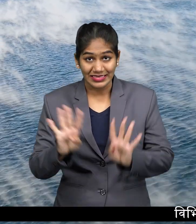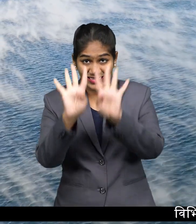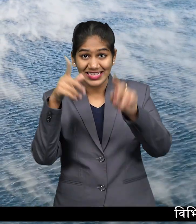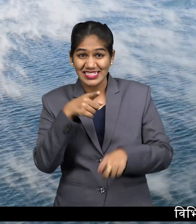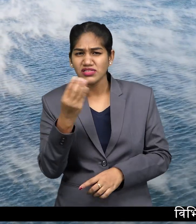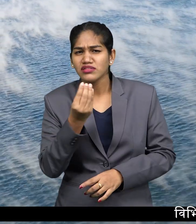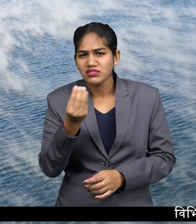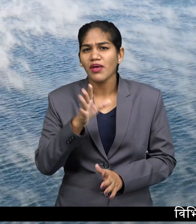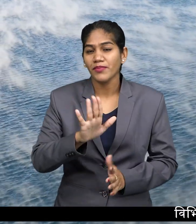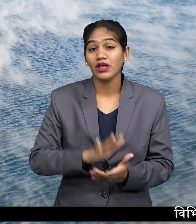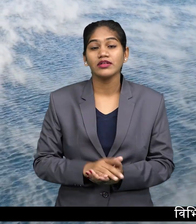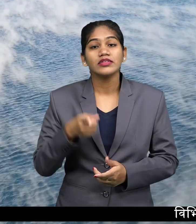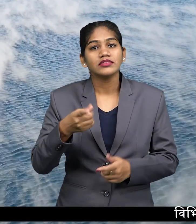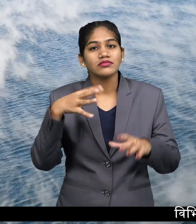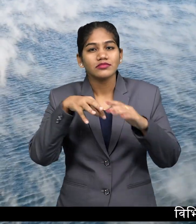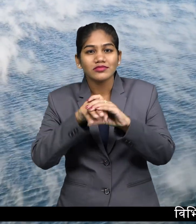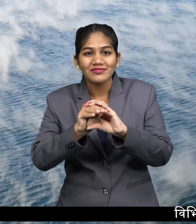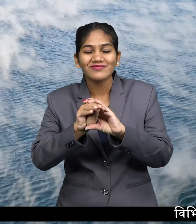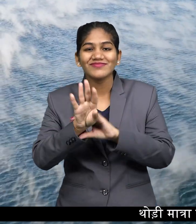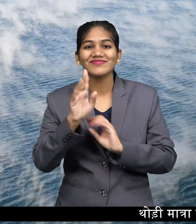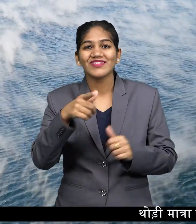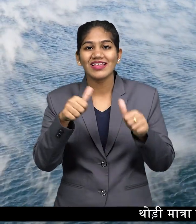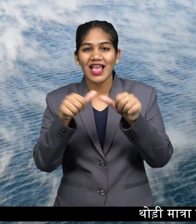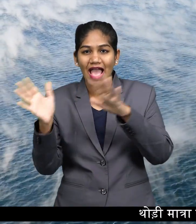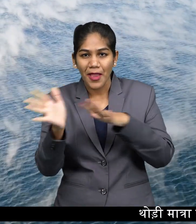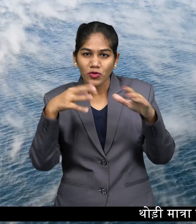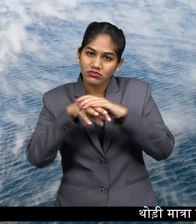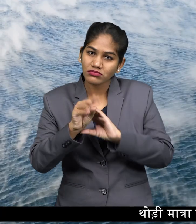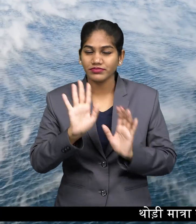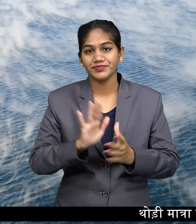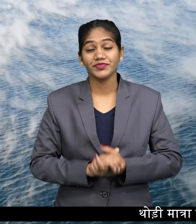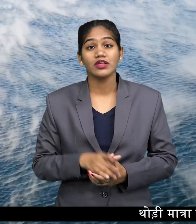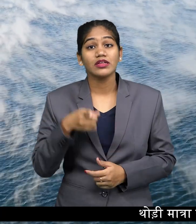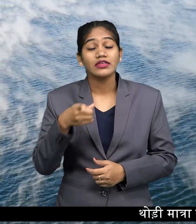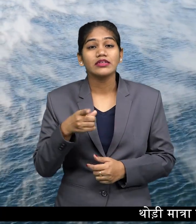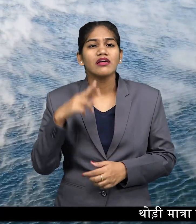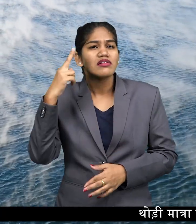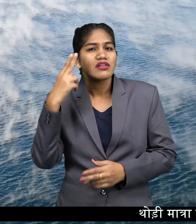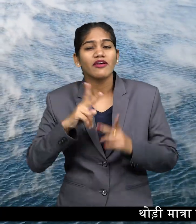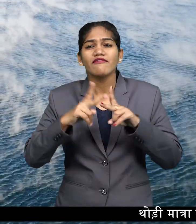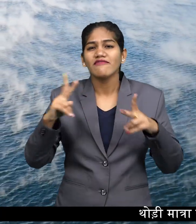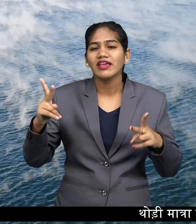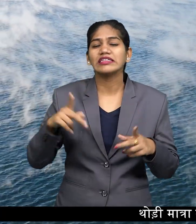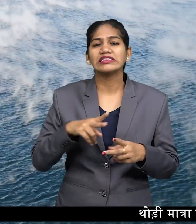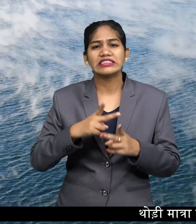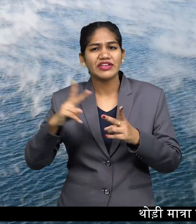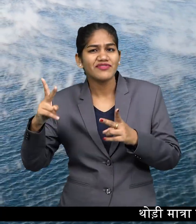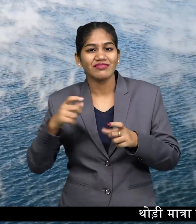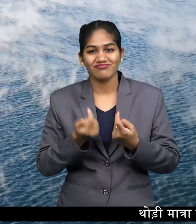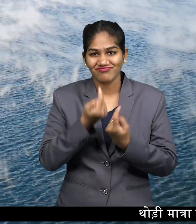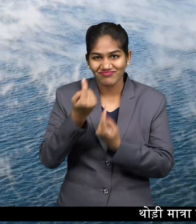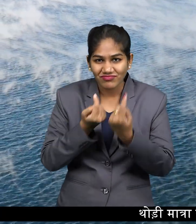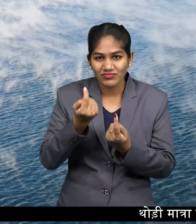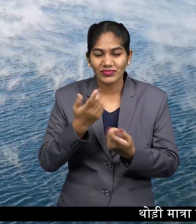दूसरा, विभिन्न जैविक क्रियाओं के कारण भी थोड़ी मात्रा में जलवाष्प वायुमंडल में मिल जाता